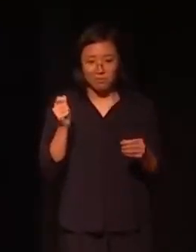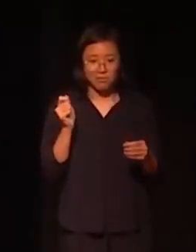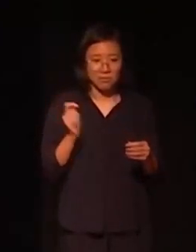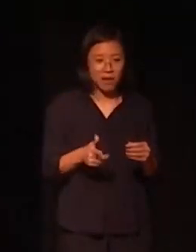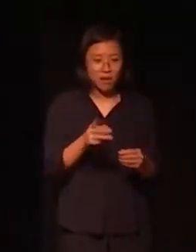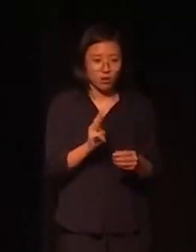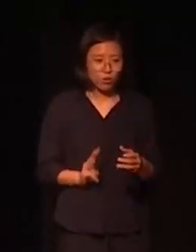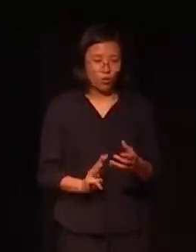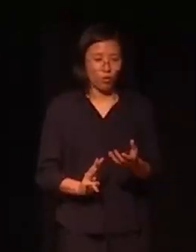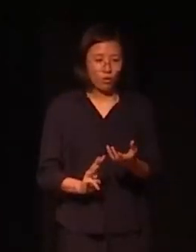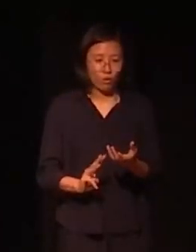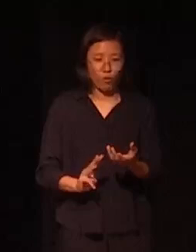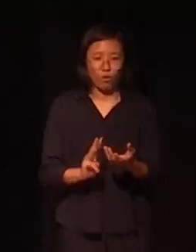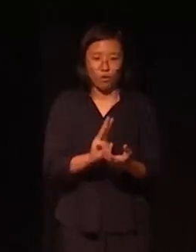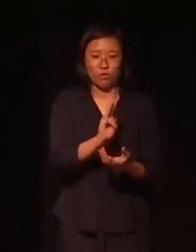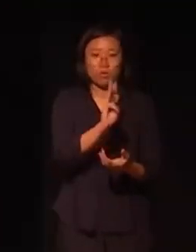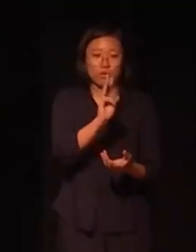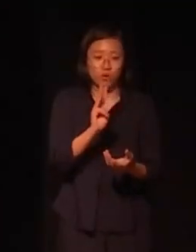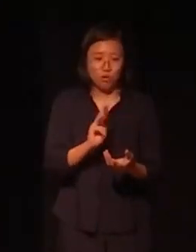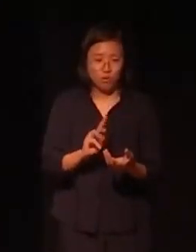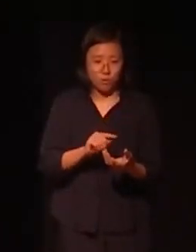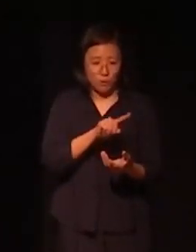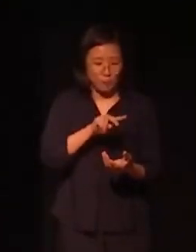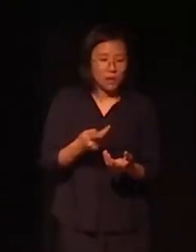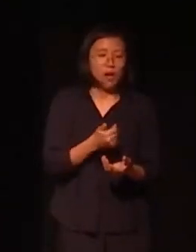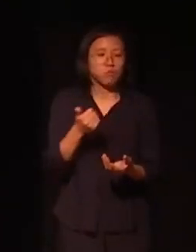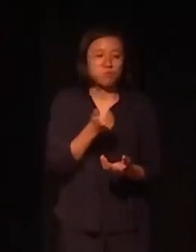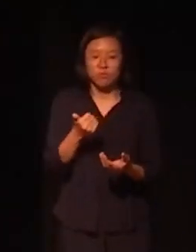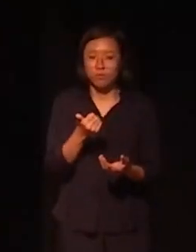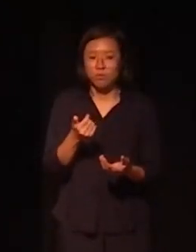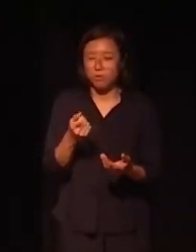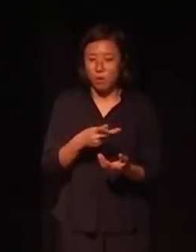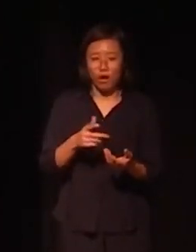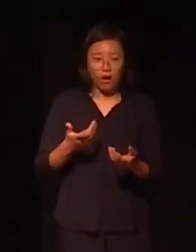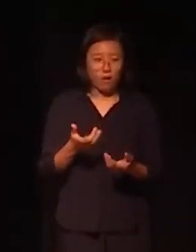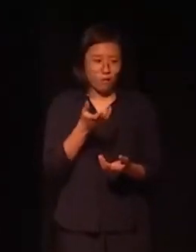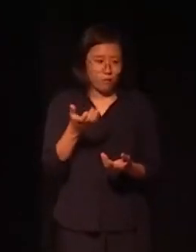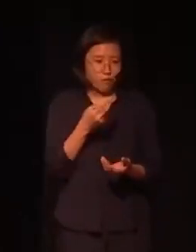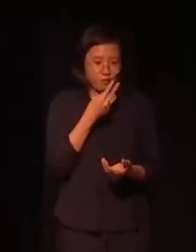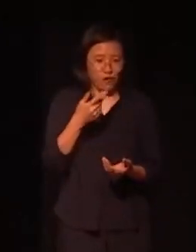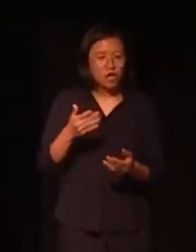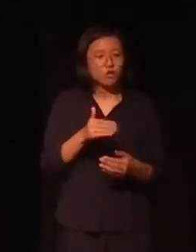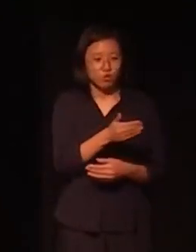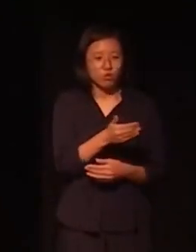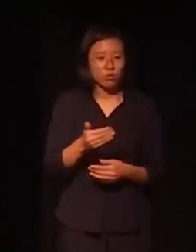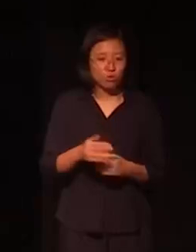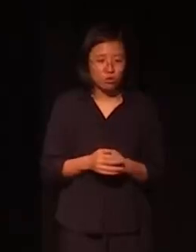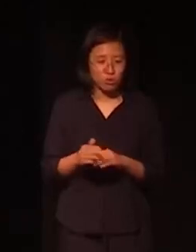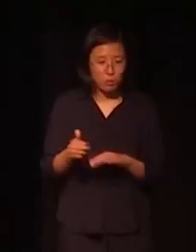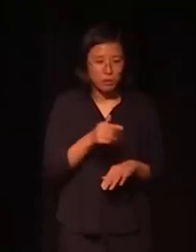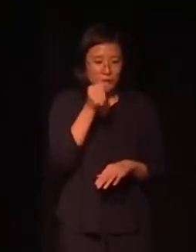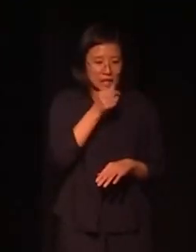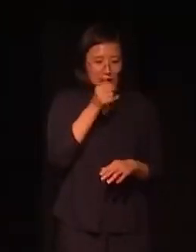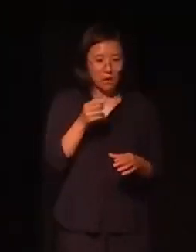薰, and then you can also simply 熏鱼. And then sometimes you use some